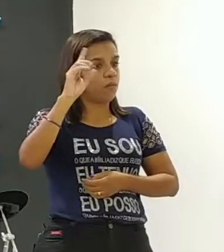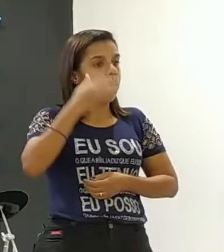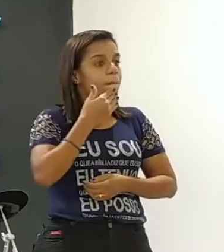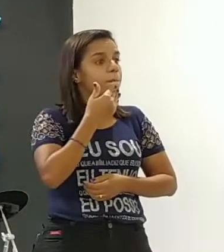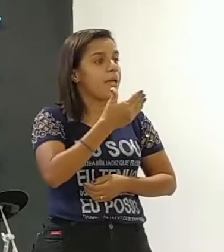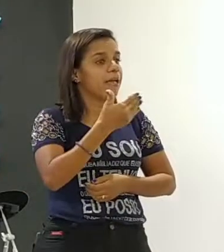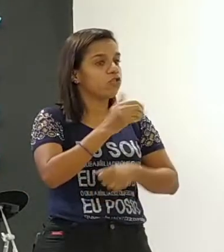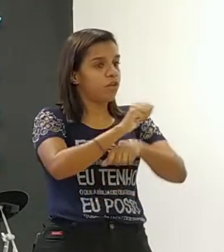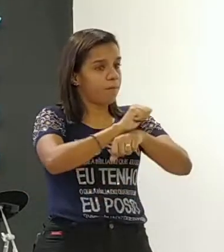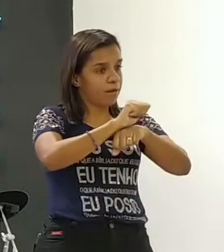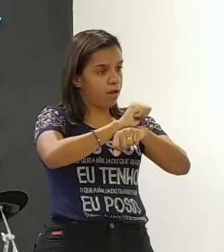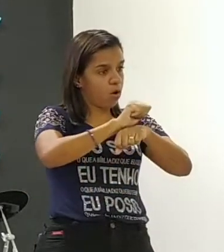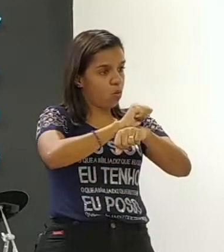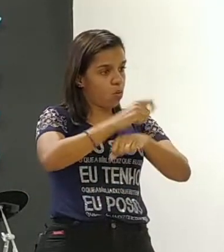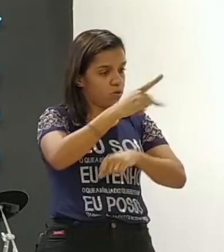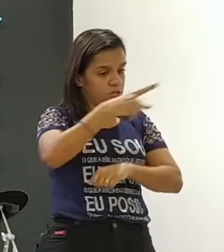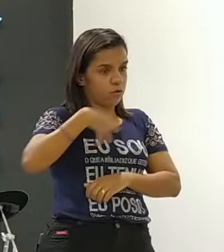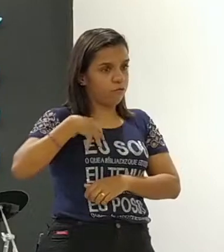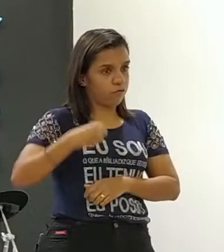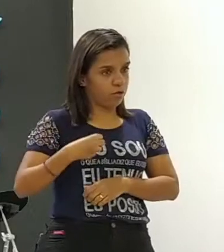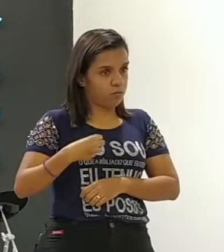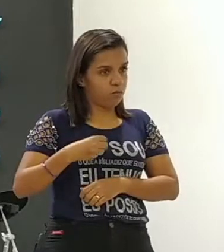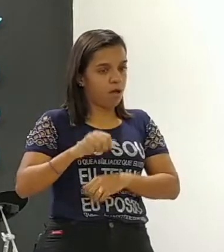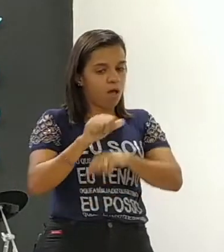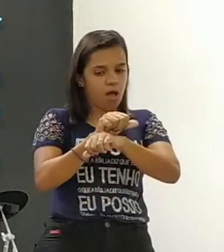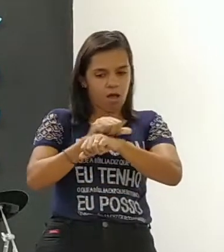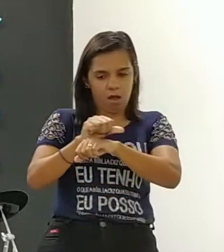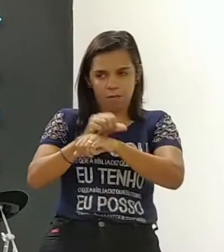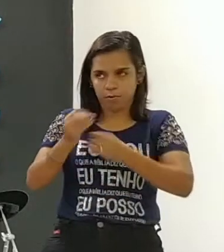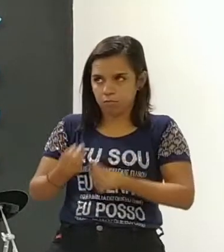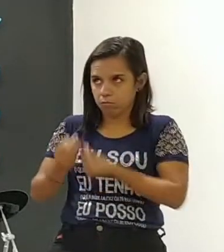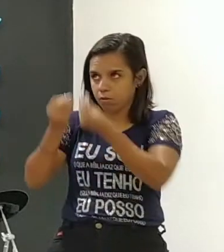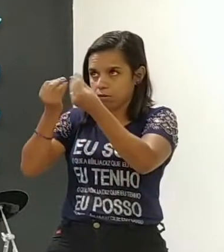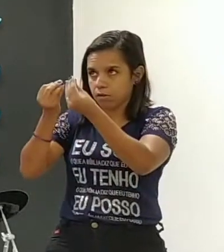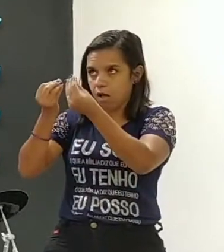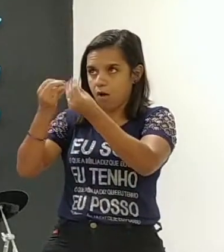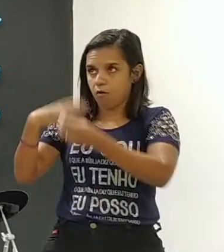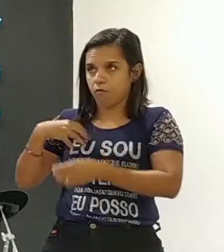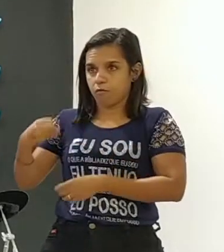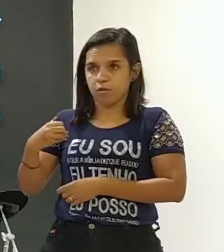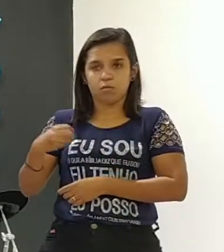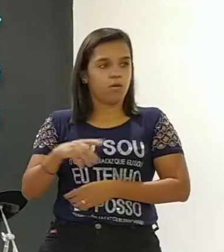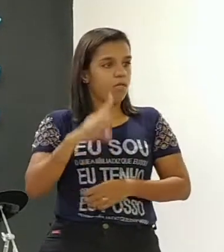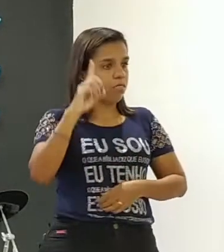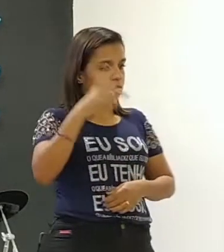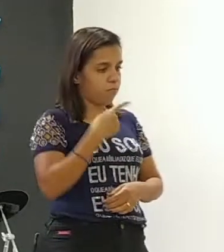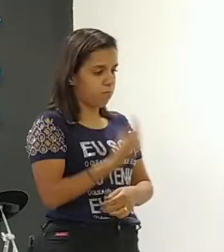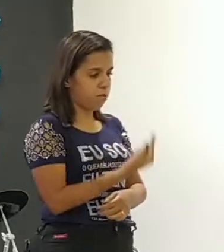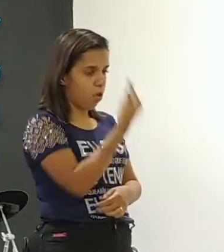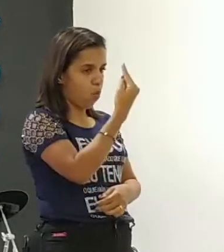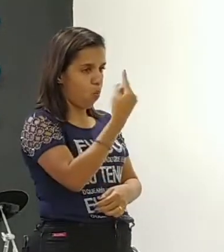filho. Abraão pega, dá o seu filho. Deus pega e fala: agora porque você me deu